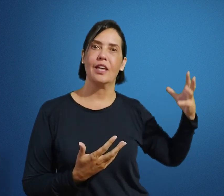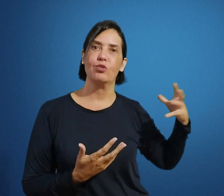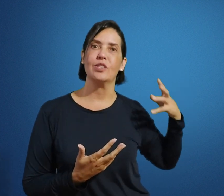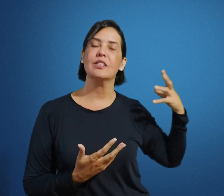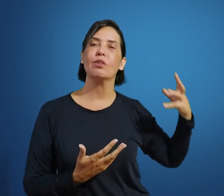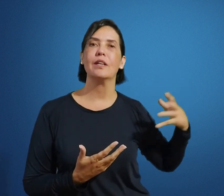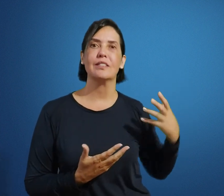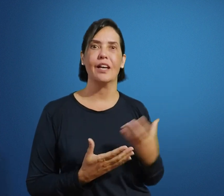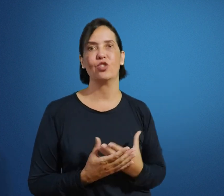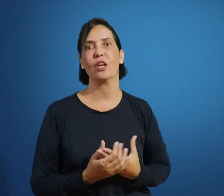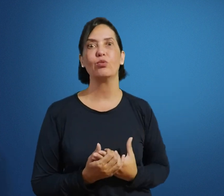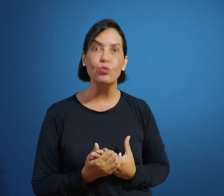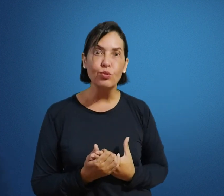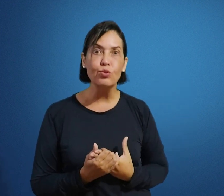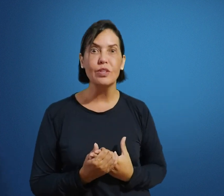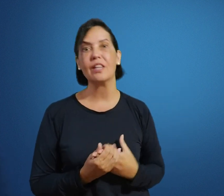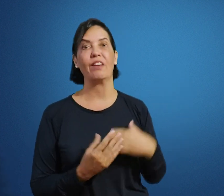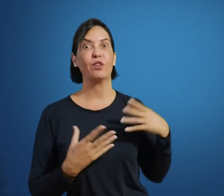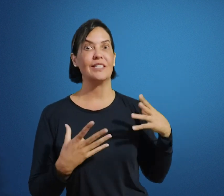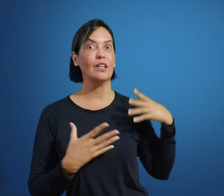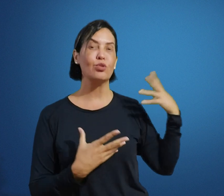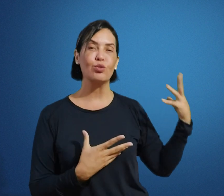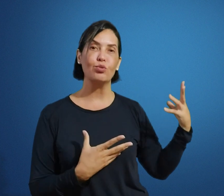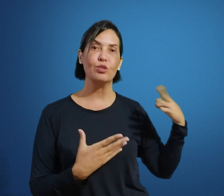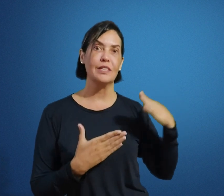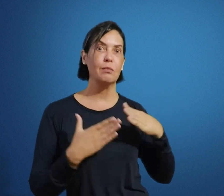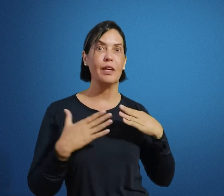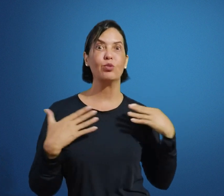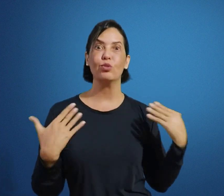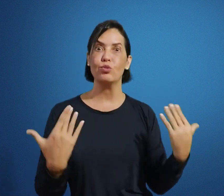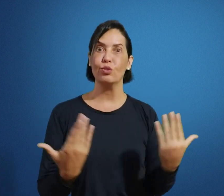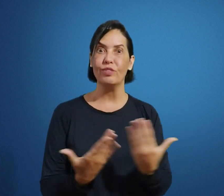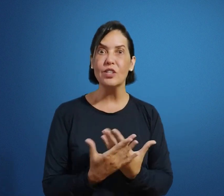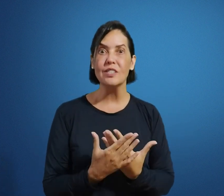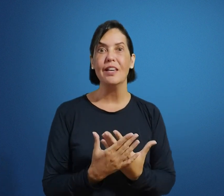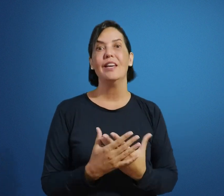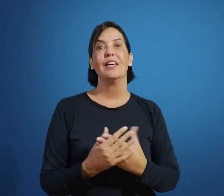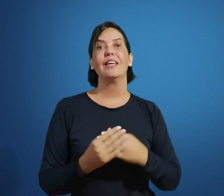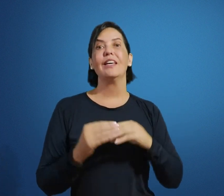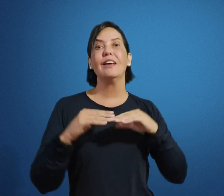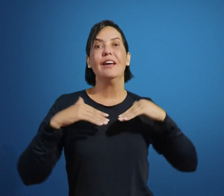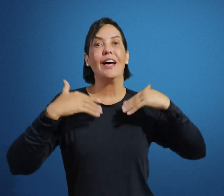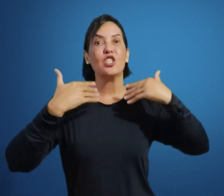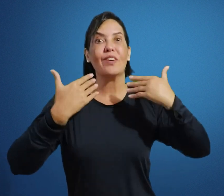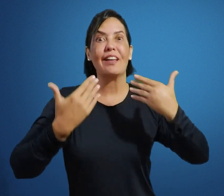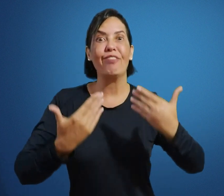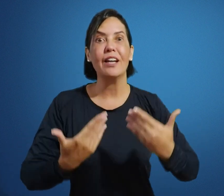processo de ensino-aprendizagem de alunos surdos, e que vai favorecer não só surdos, mas também todos os ouvintes. E a gente vai estar falando